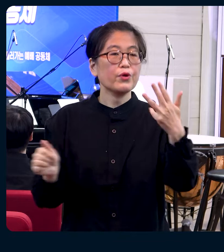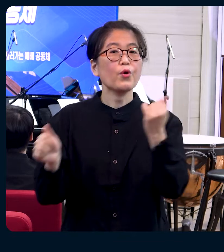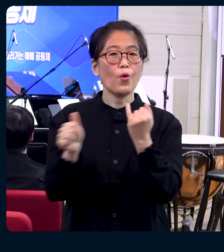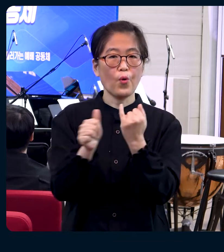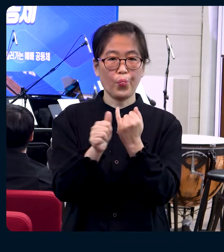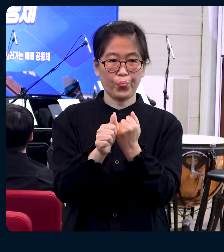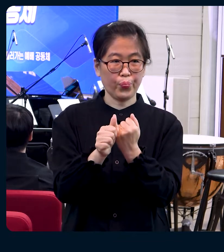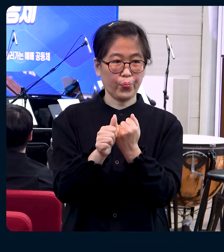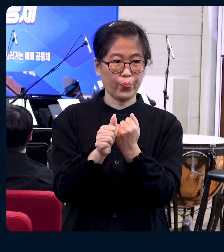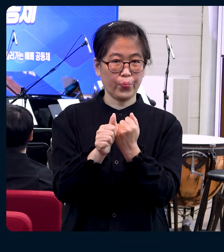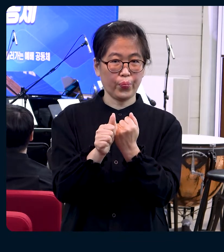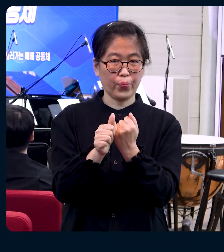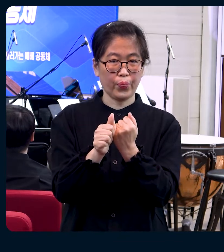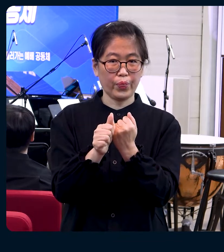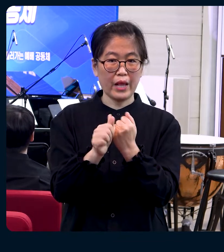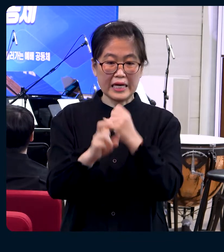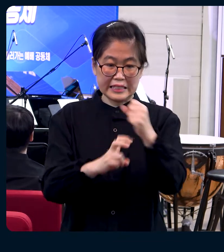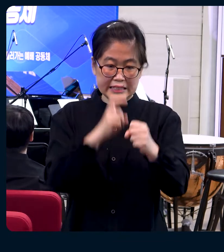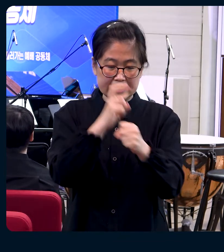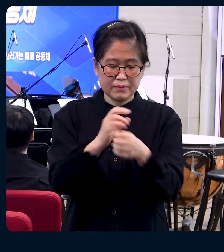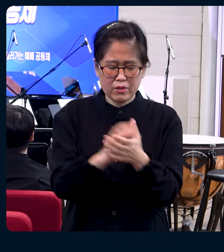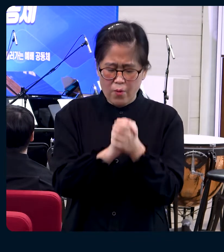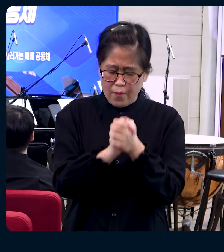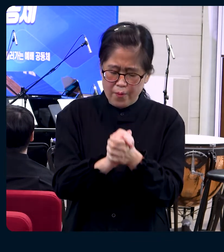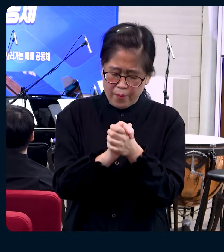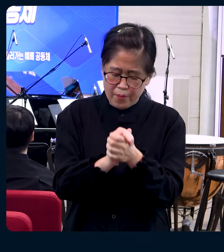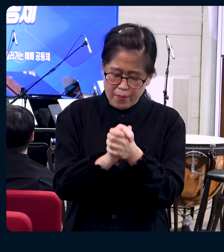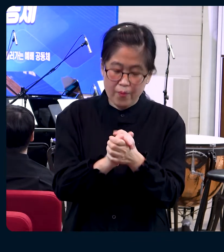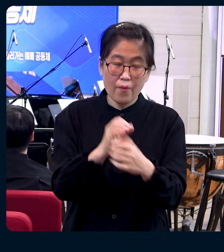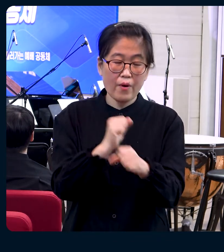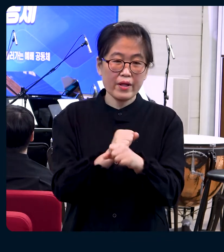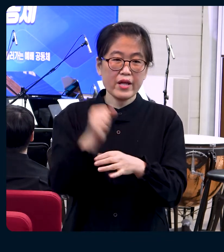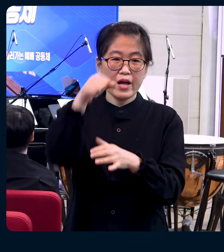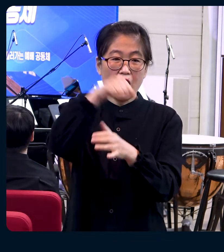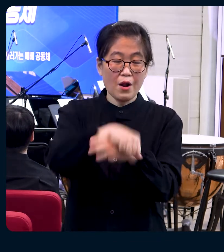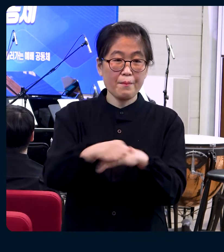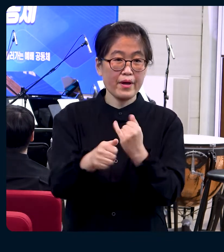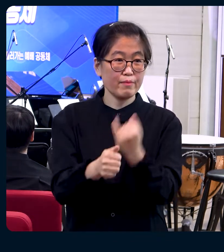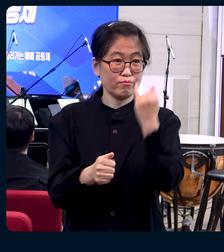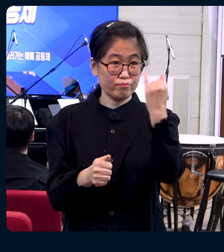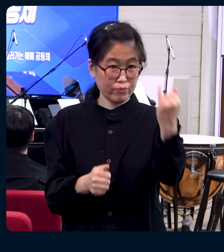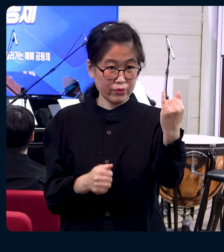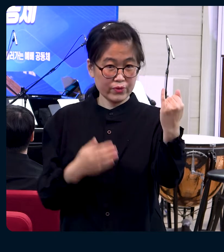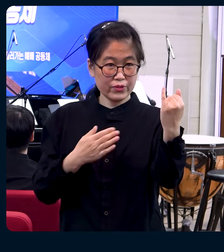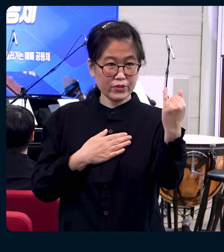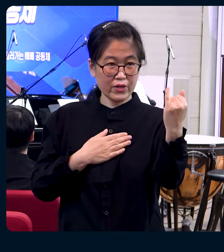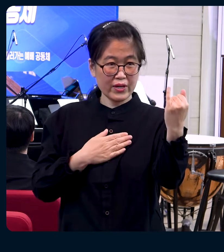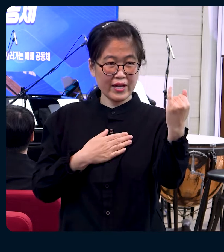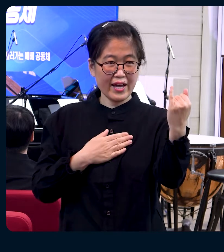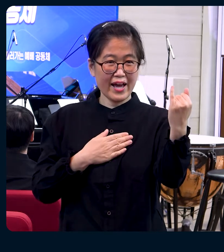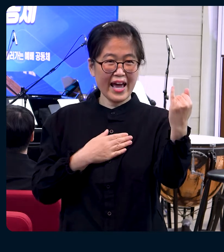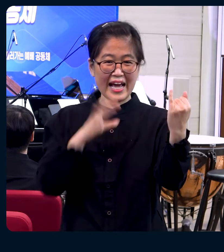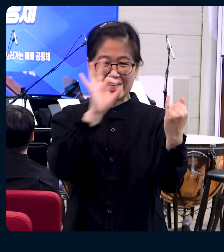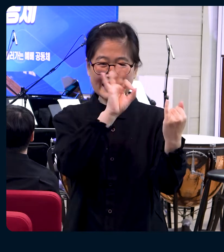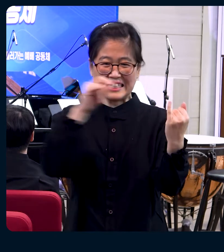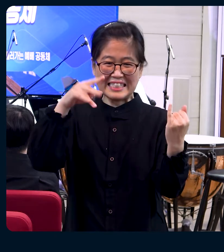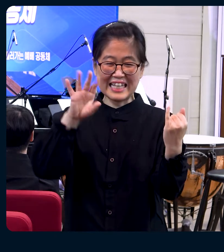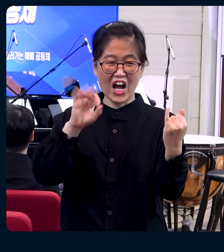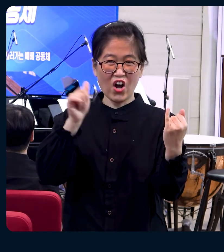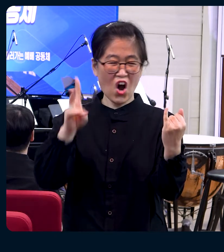결혼하게 됩니다. 20년 동안 기도한 열매인 제 아내는 저의 이상형이